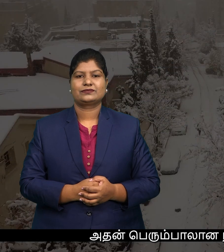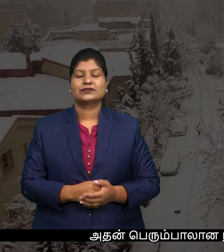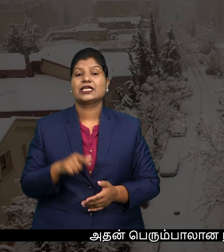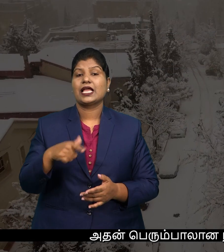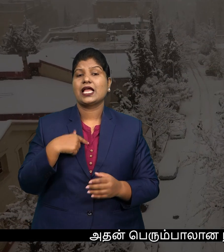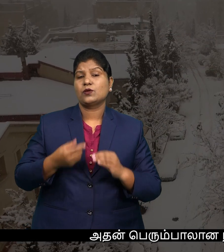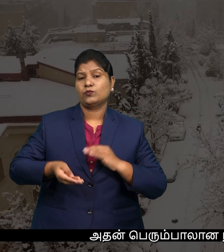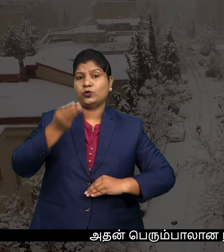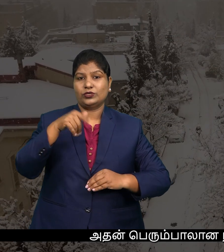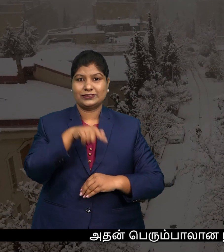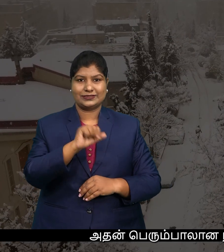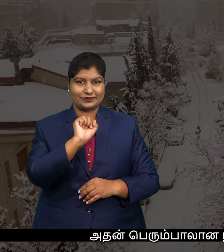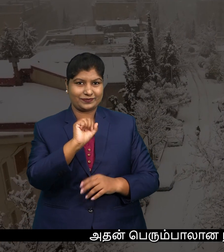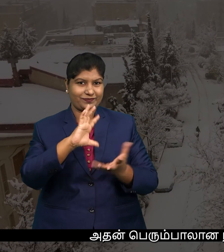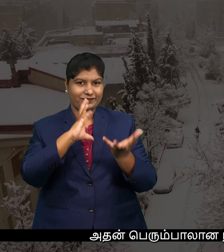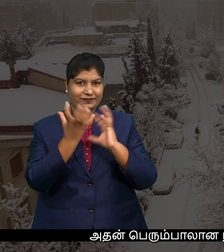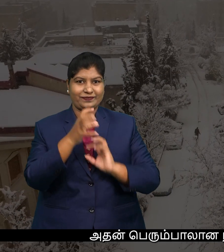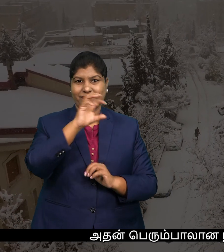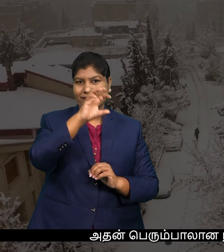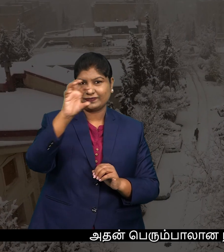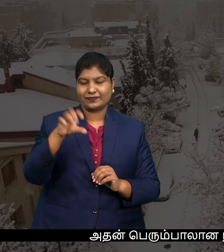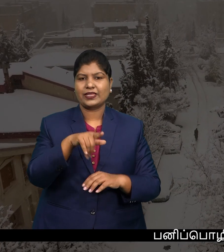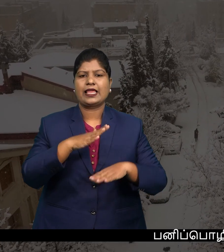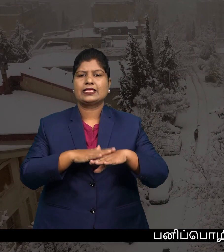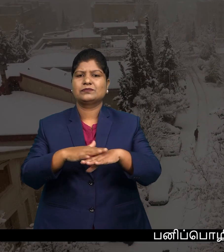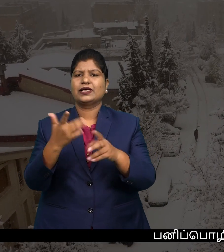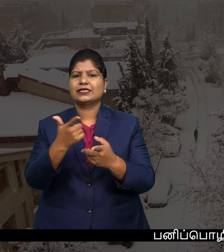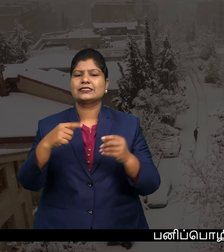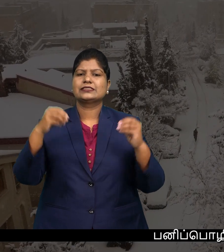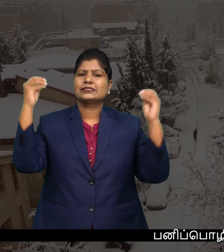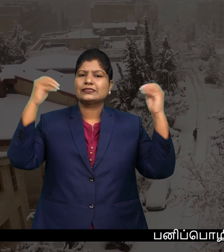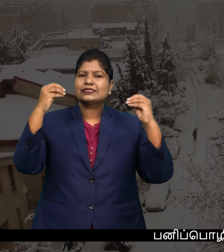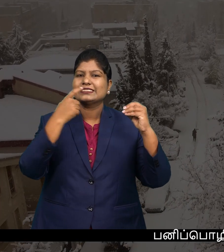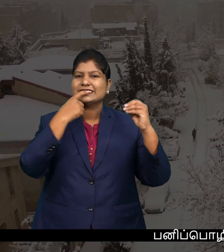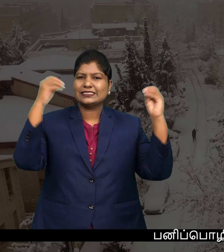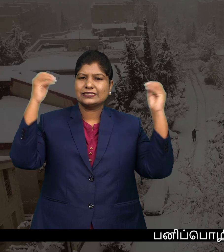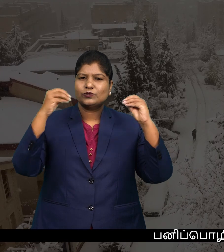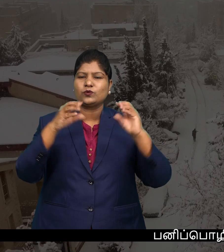அதன் பெரும்பாலான நாடுகளில் குளிர்காலத்தில் பனிப்பொழிவு ஏற்படுகிறது.